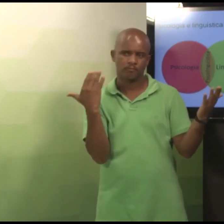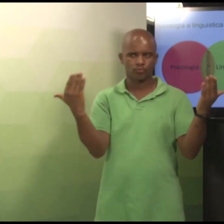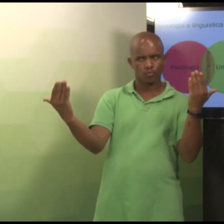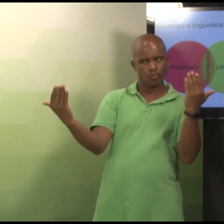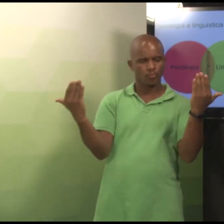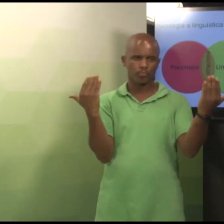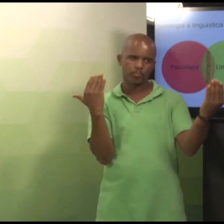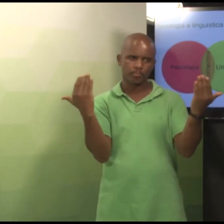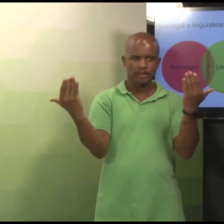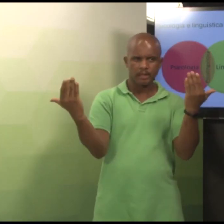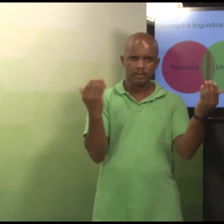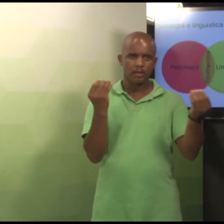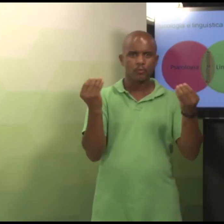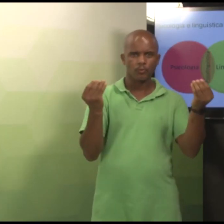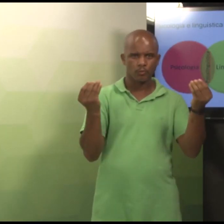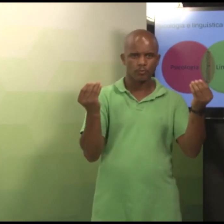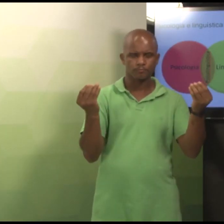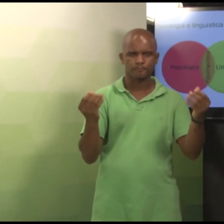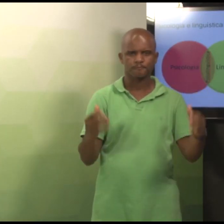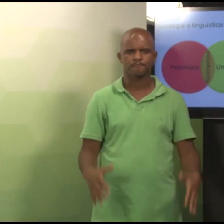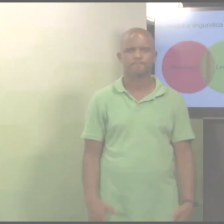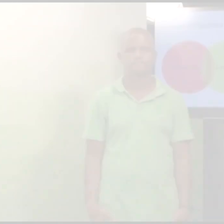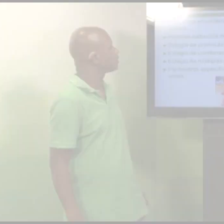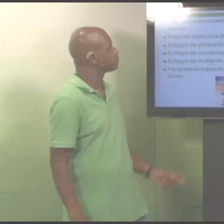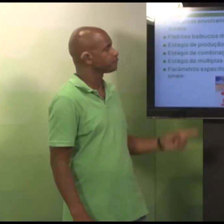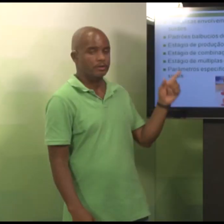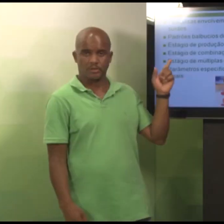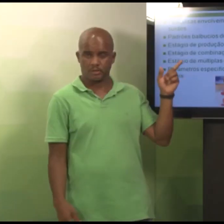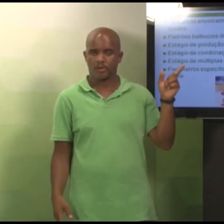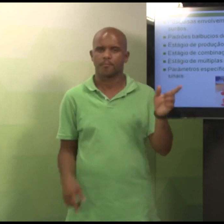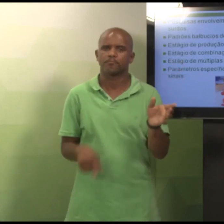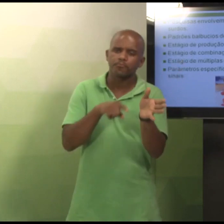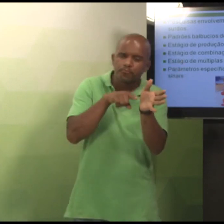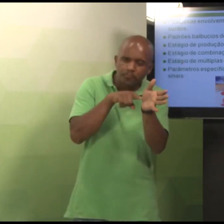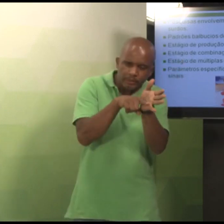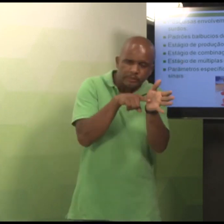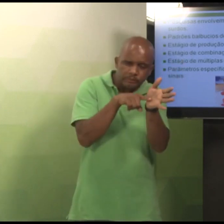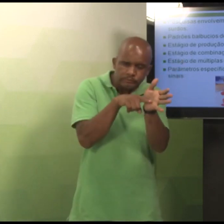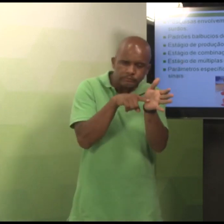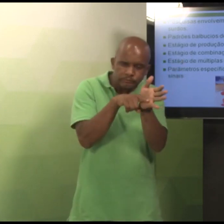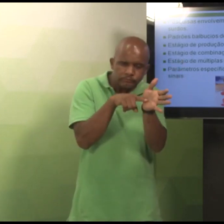que eram diferentes ou iguais esses processos? Então, por meio de comparação.